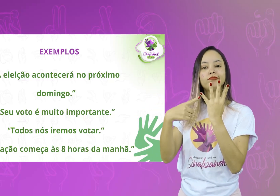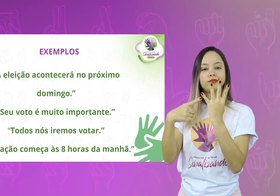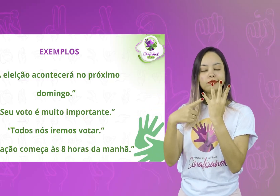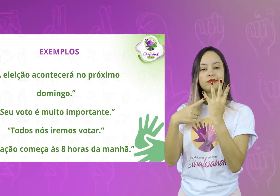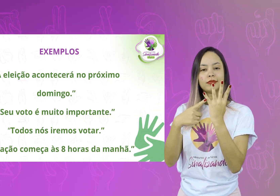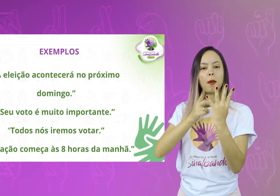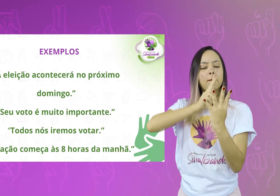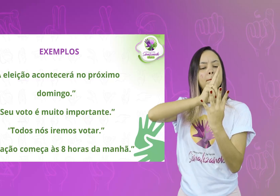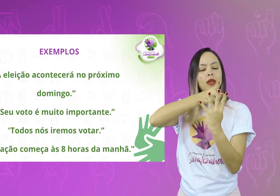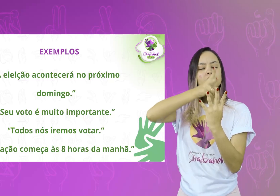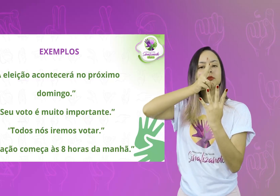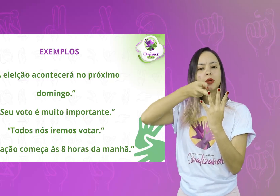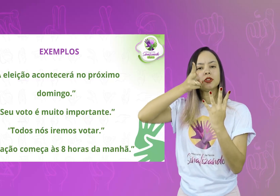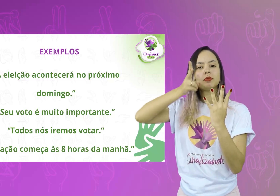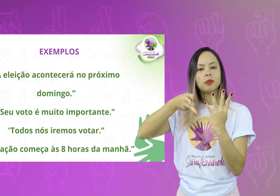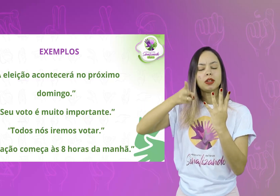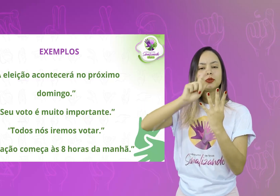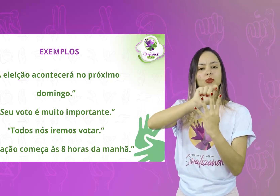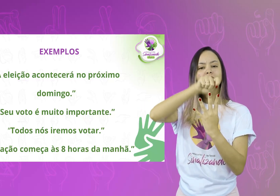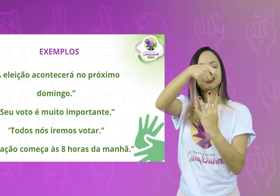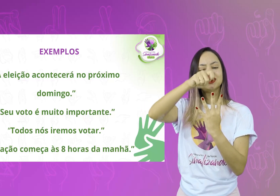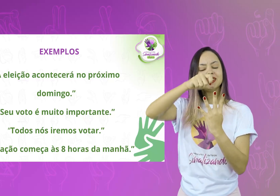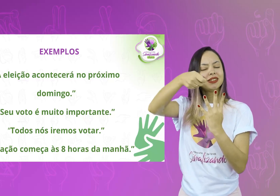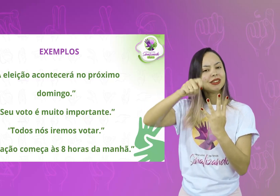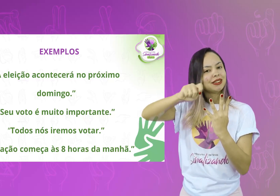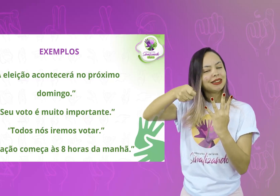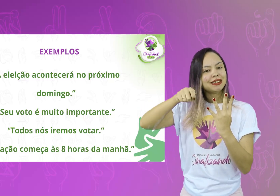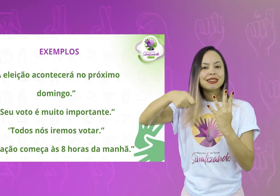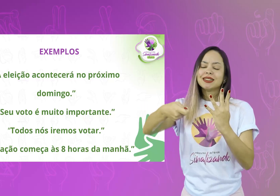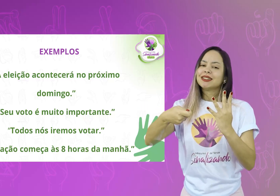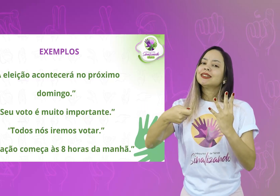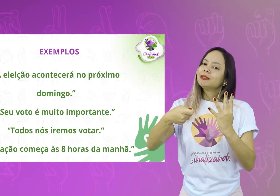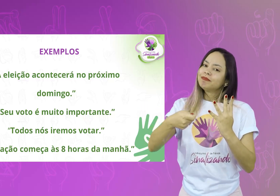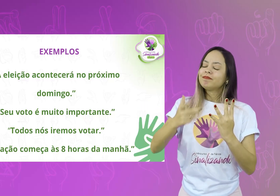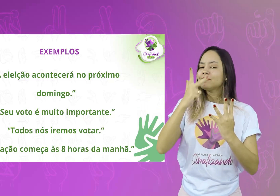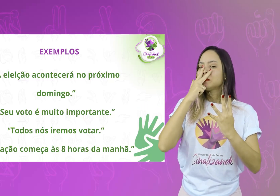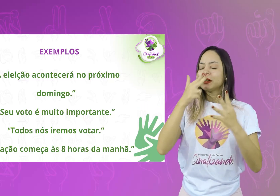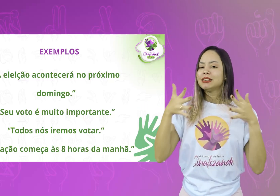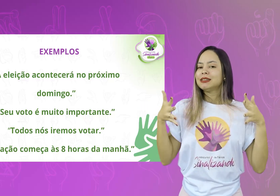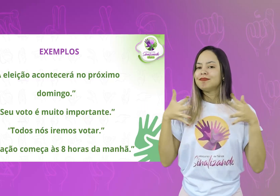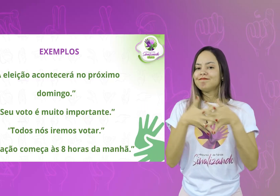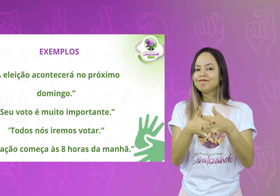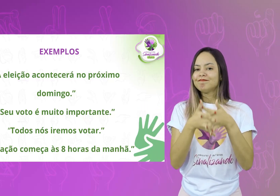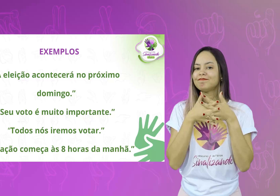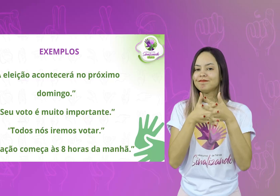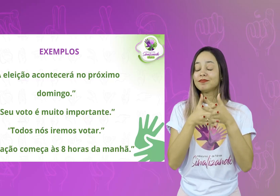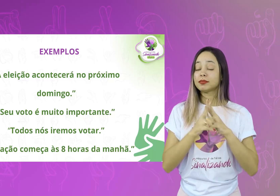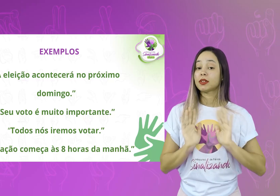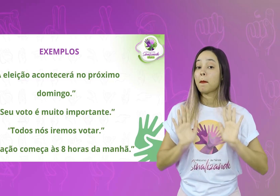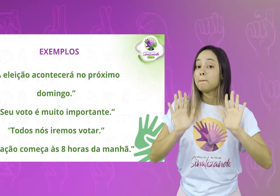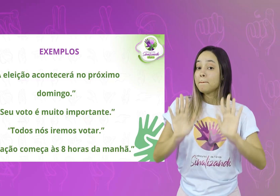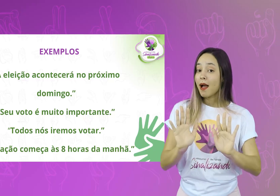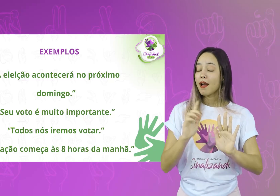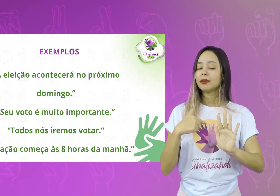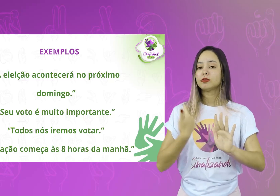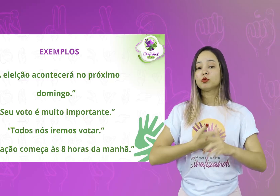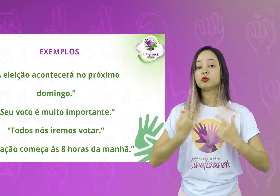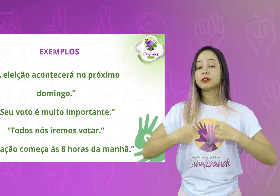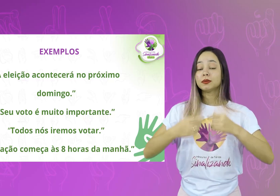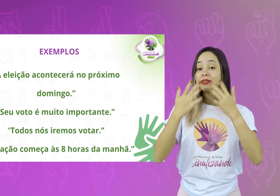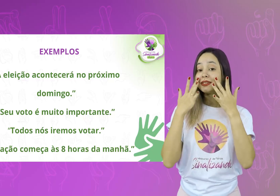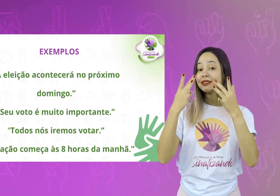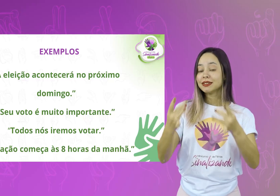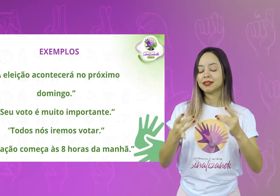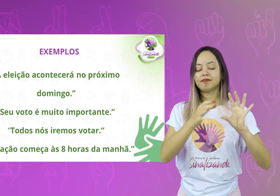que a gente tem 4 palavras diferentes e que utilizamos o mesmo sinal. Parece que confunde um pouco,